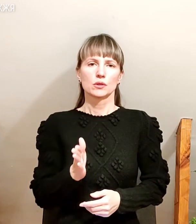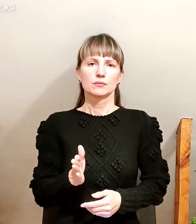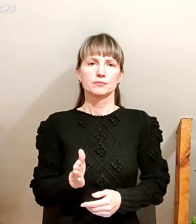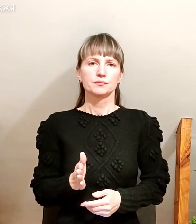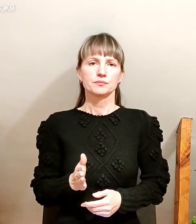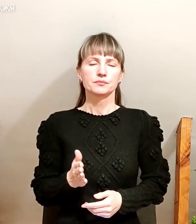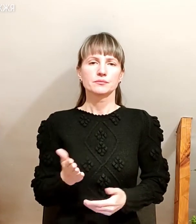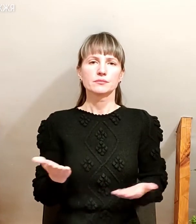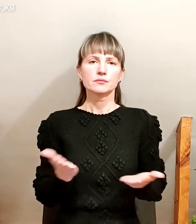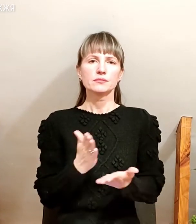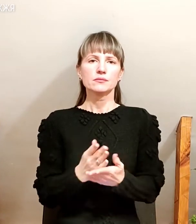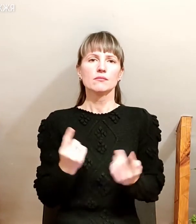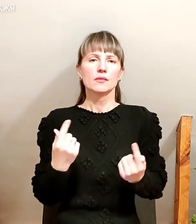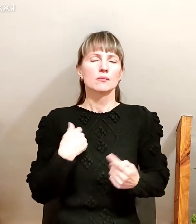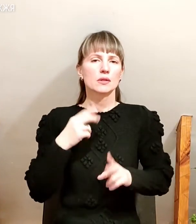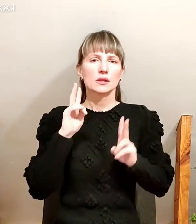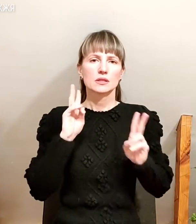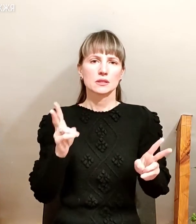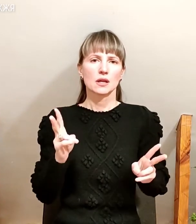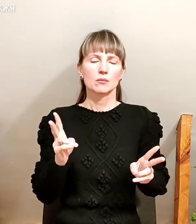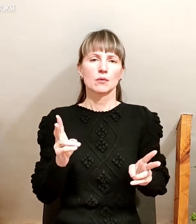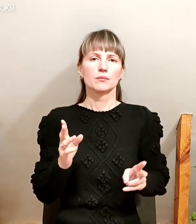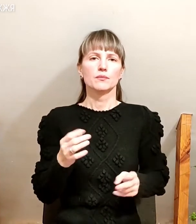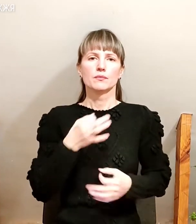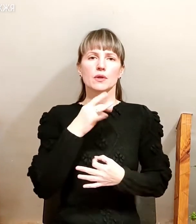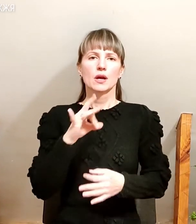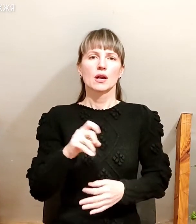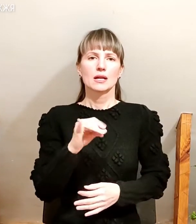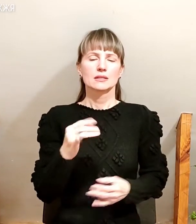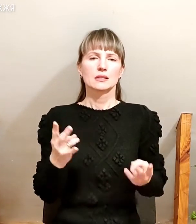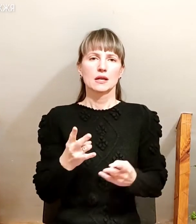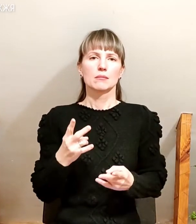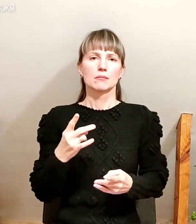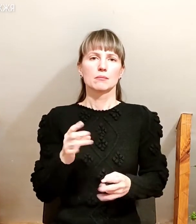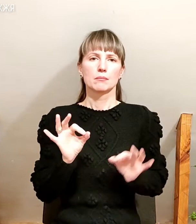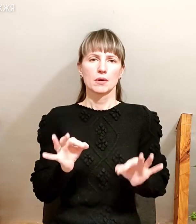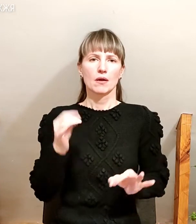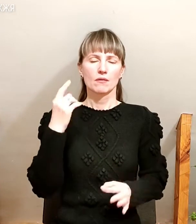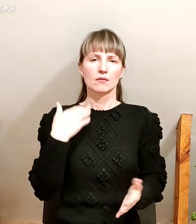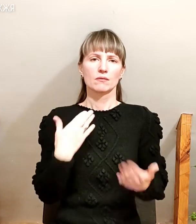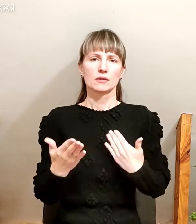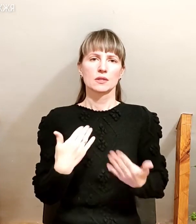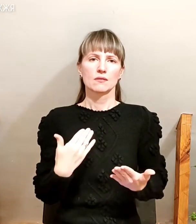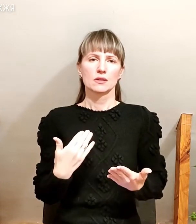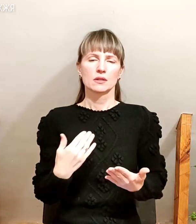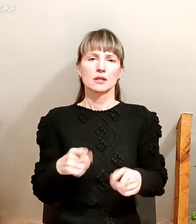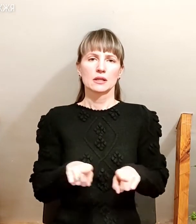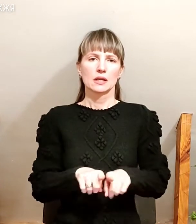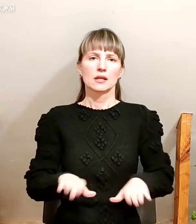Які її масштаби ми не знаємо, але, ну, в будь-якому разі треба розумно до цього ставитися. От рекомендації,